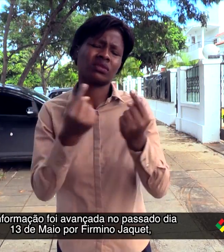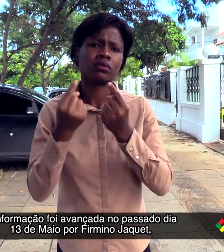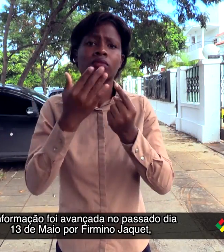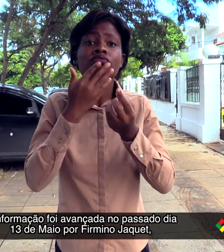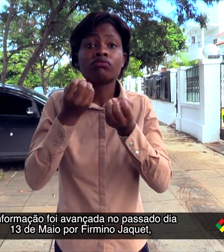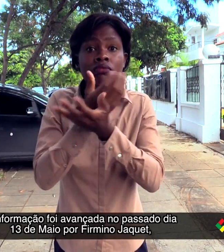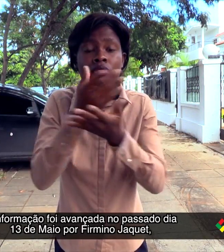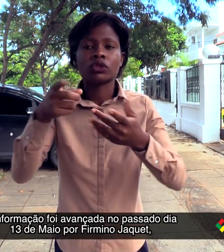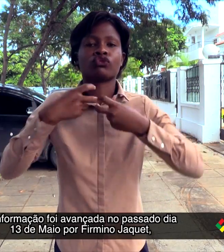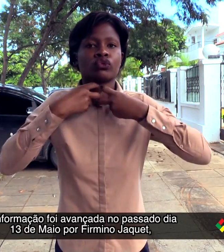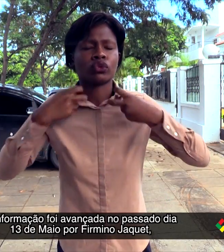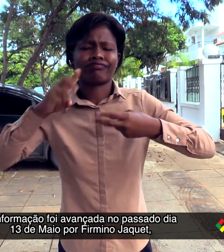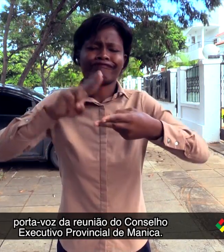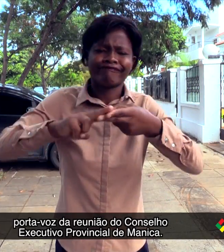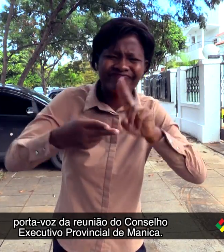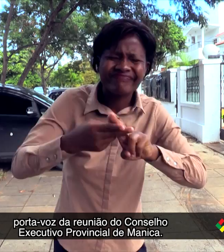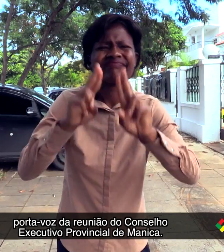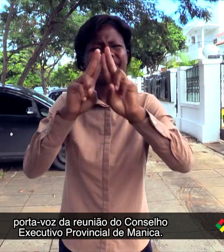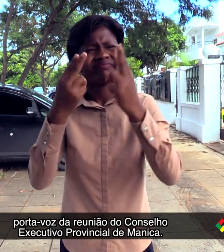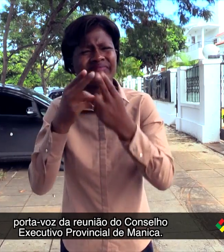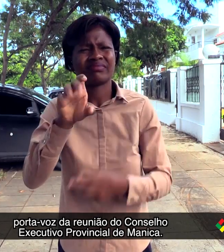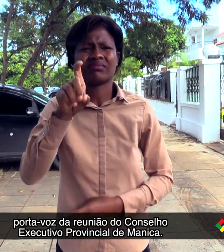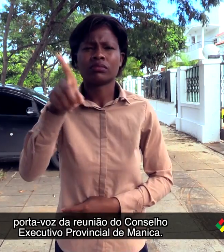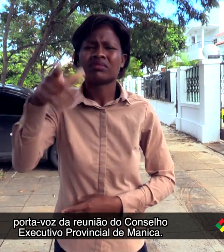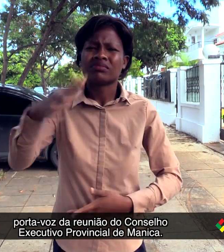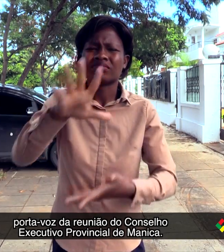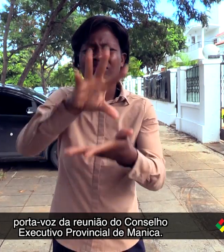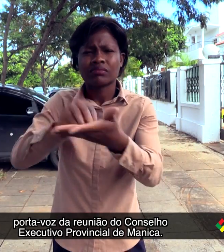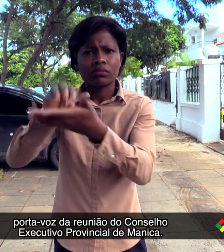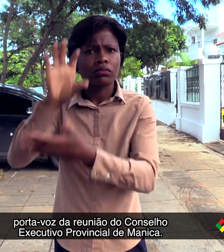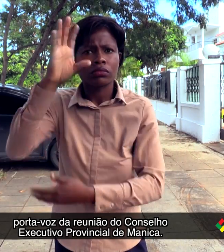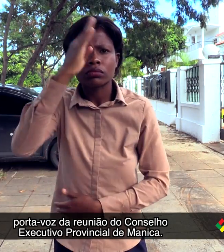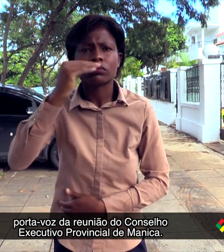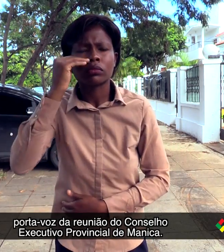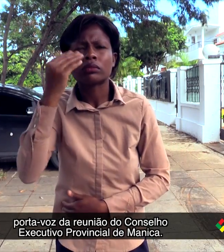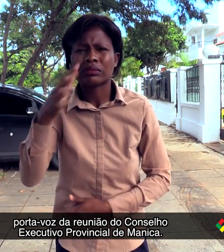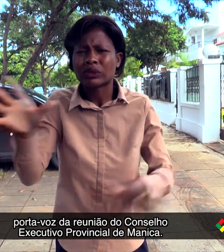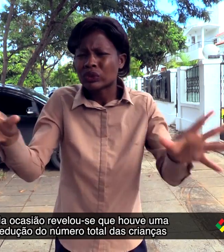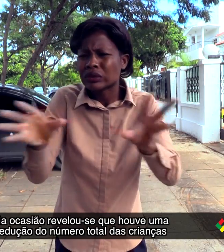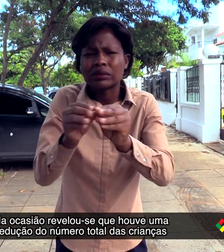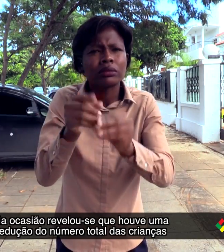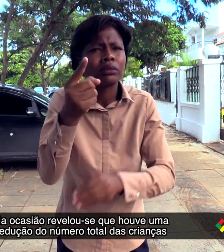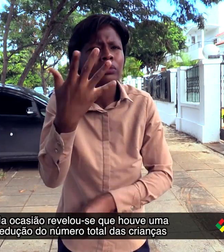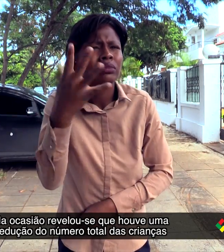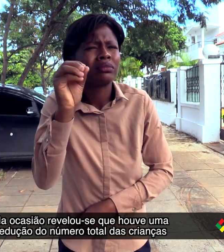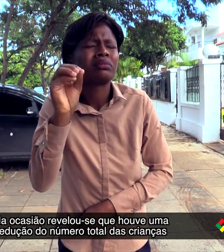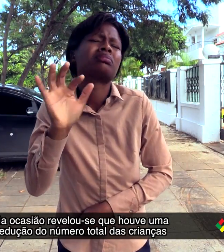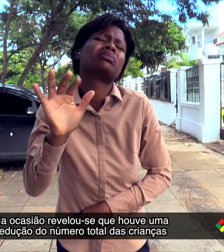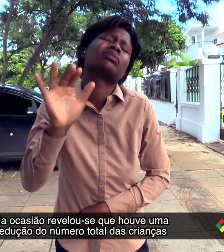de maio por Firmino Jaqueta, porta-voz da reunião do Conselho Executivo Provincial de Manica. Na ocasião, revelou-se que houve uma